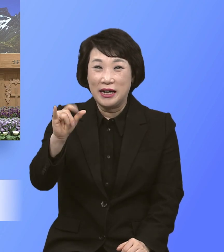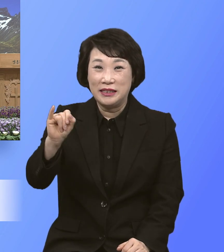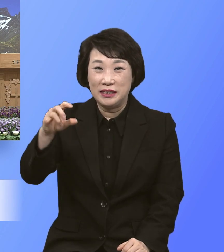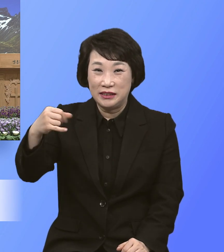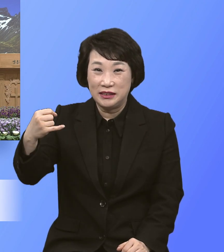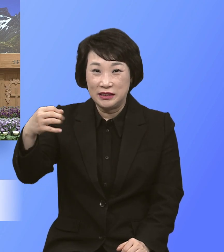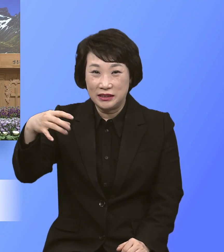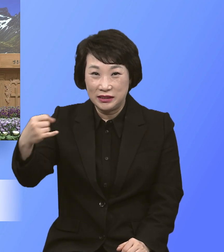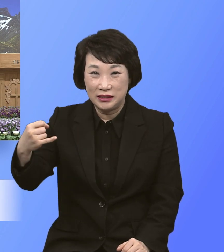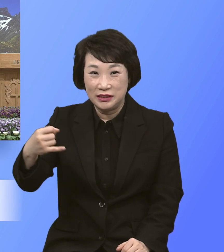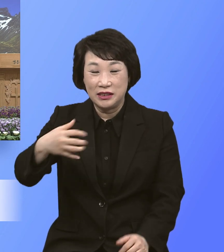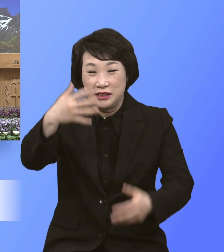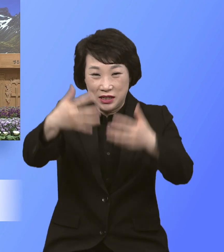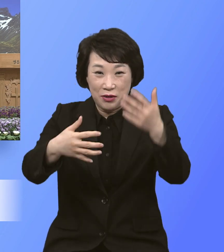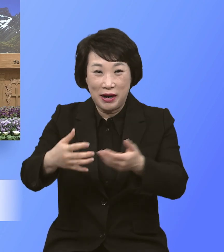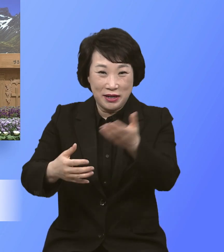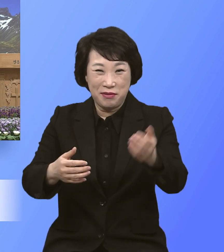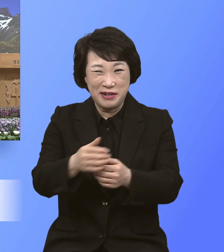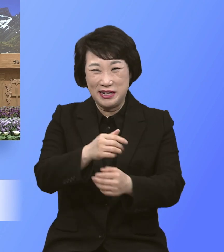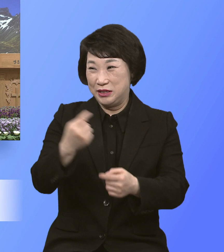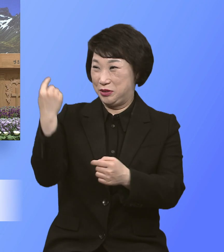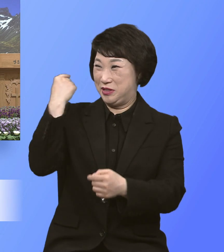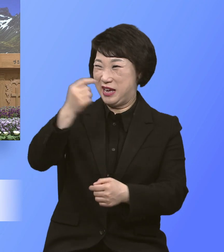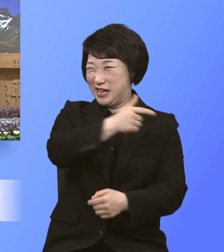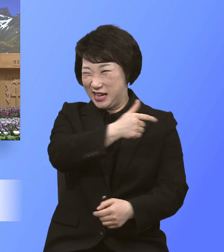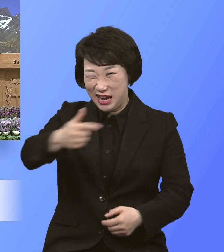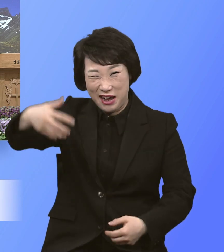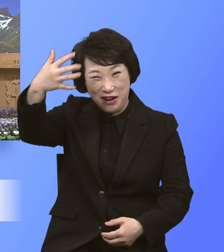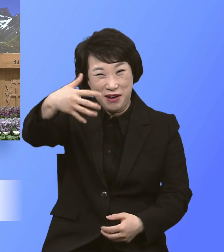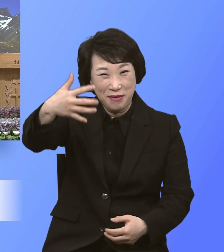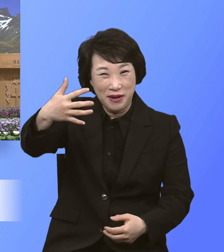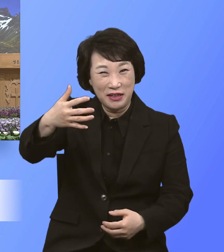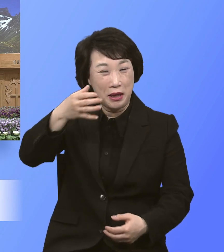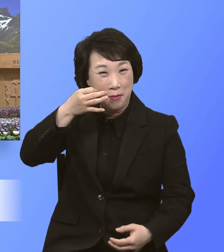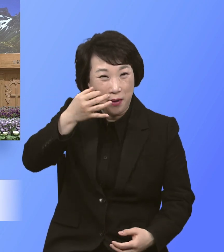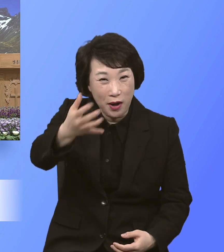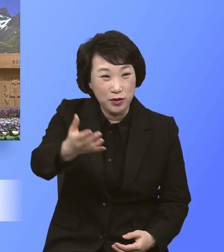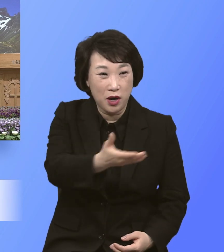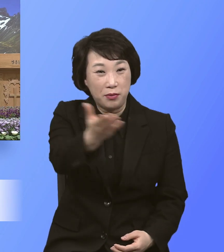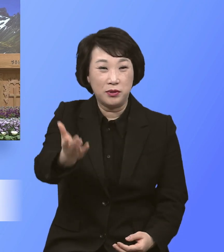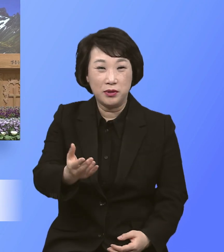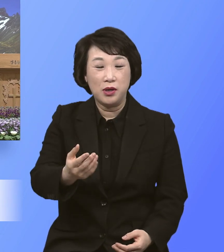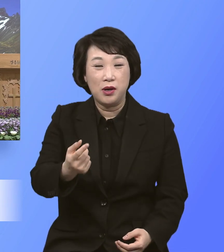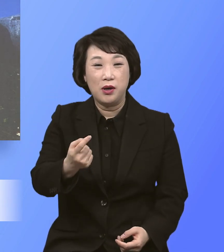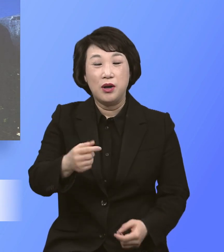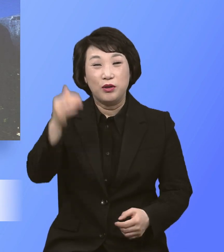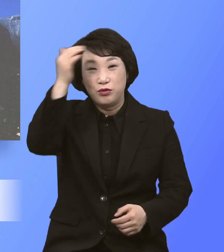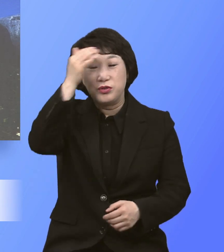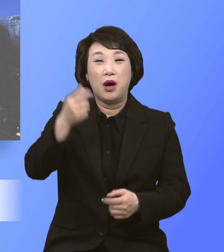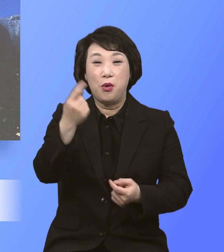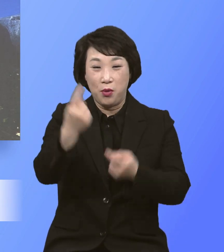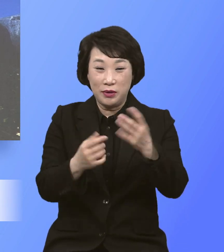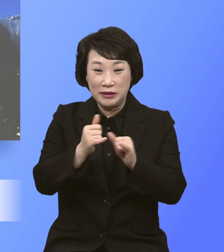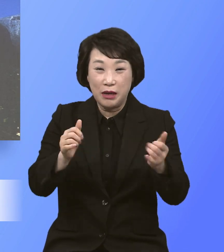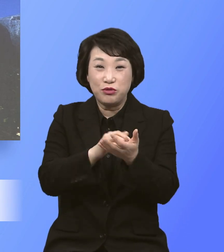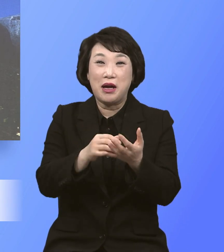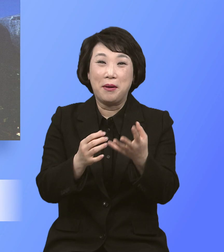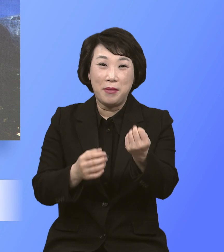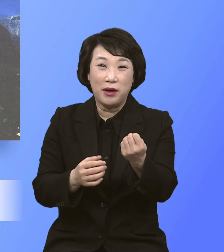스크린으로 영화를 상영해 주려고 합니다. 몇 사람이 와서 앉았던지 그 영화를 보면서